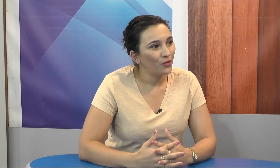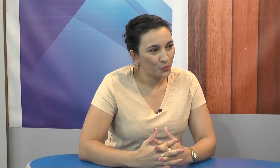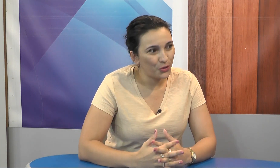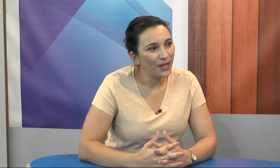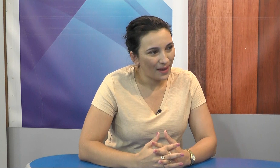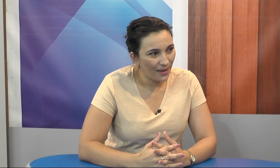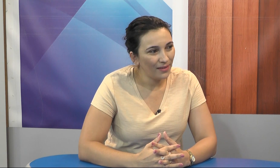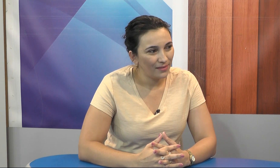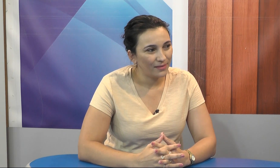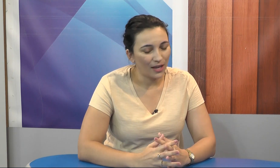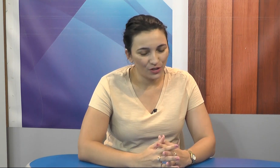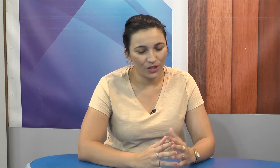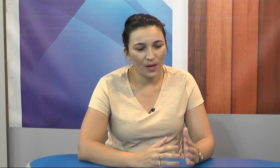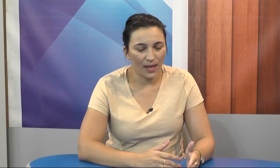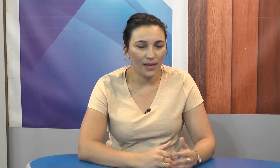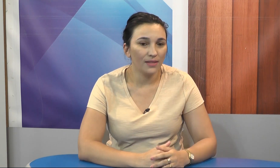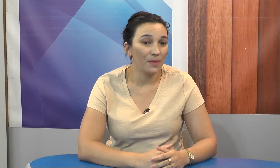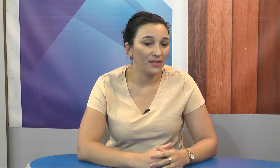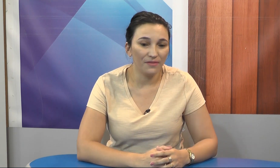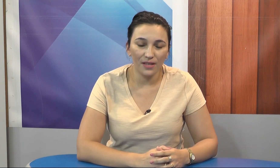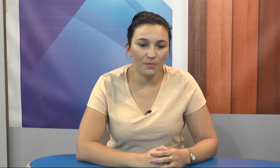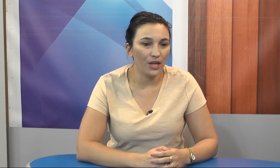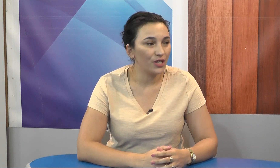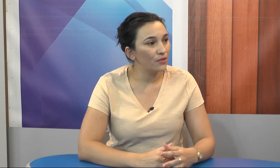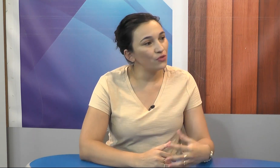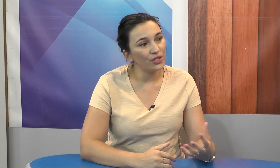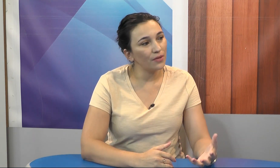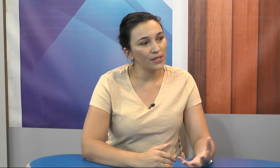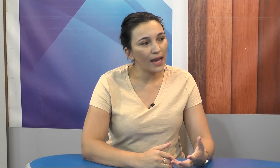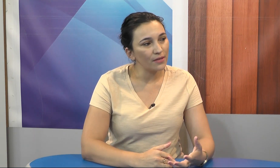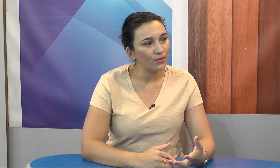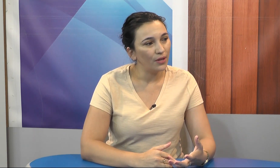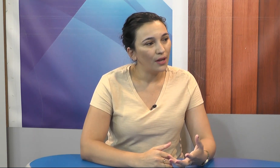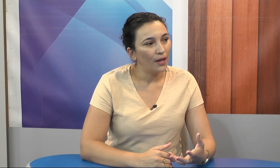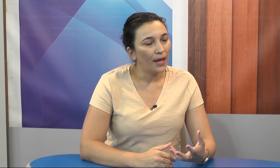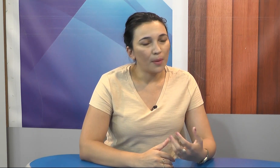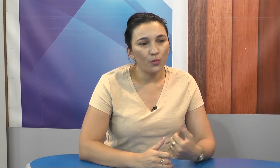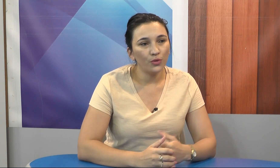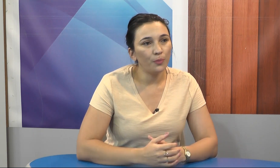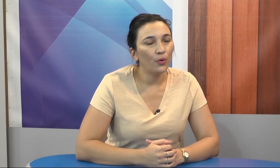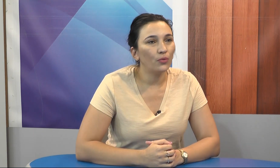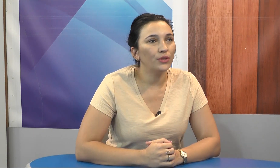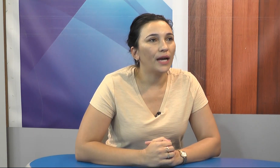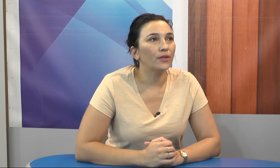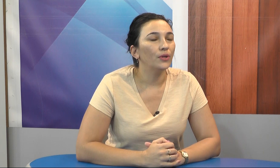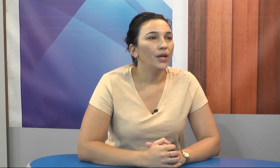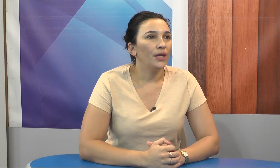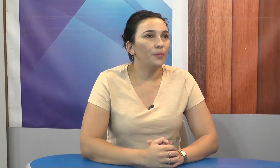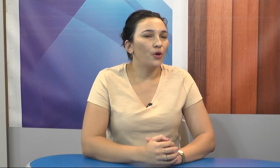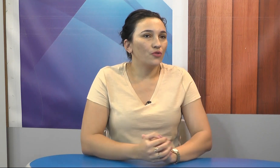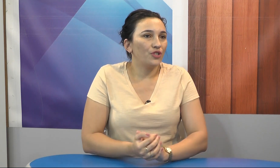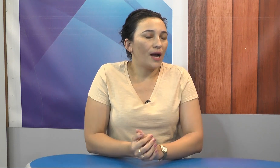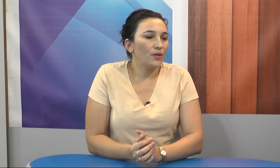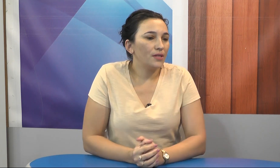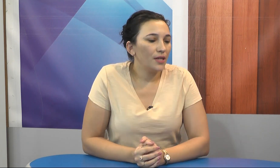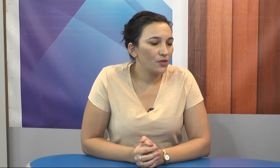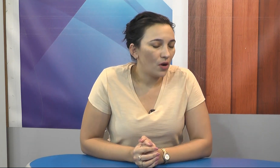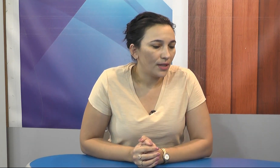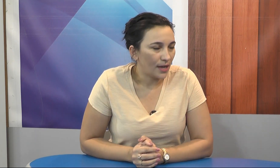por lei, garantido a eles, mas, infelizmente, eles não tinham acesso. Era muito pouco contato. Em Poços de Caldas tem a Escola Tasso